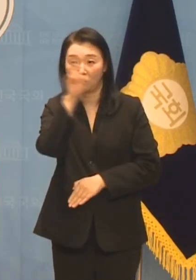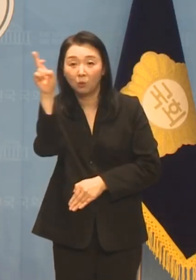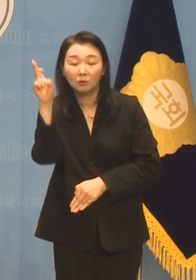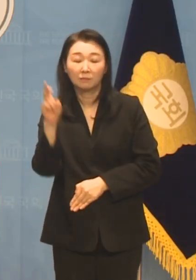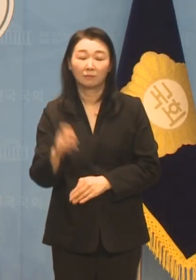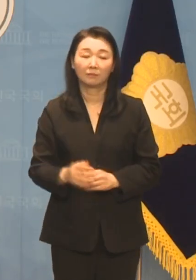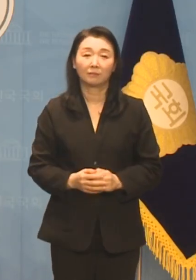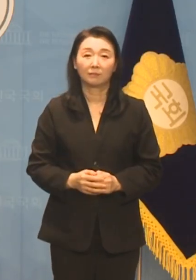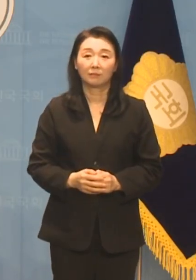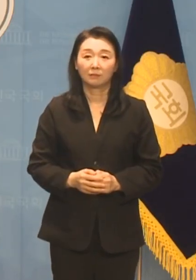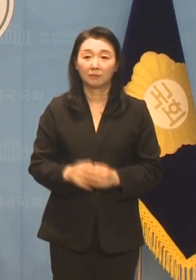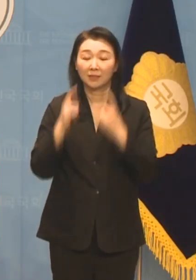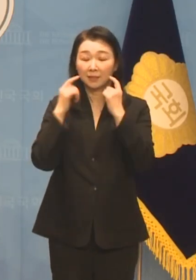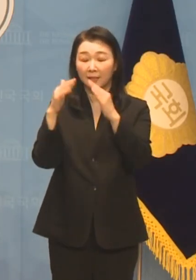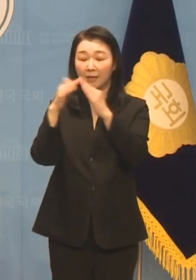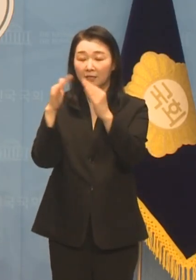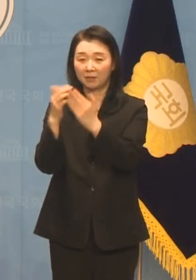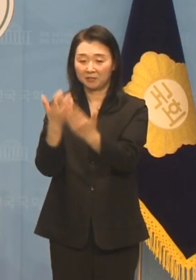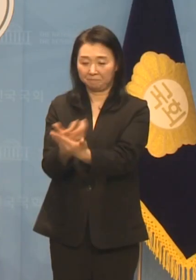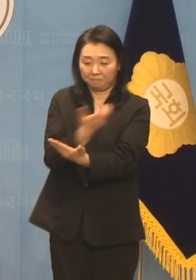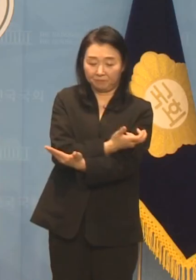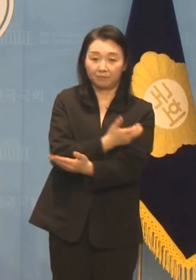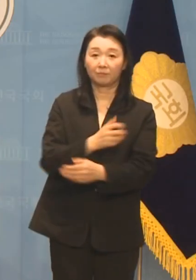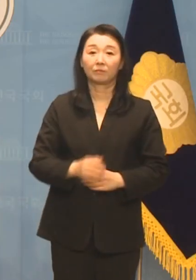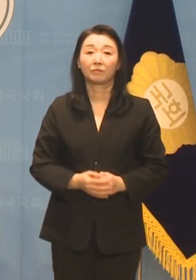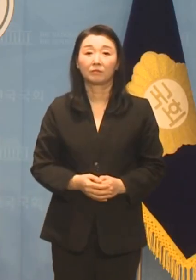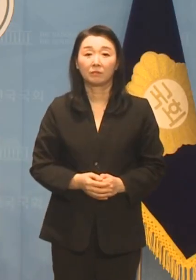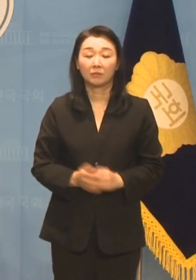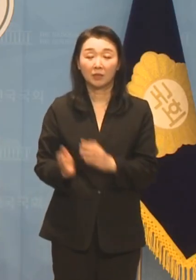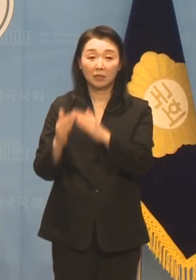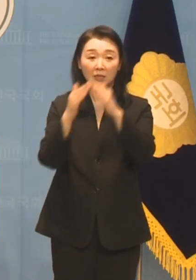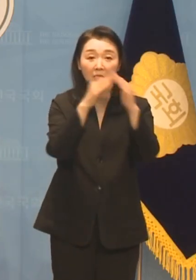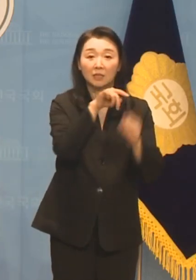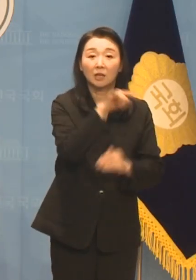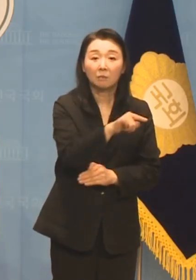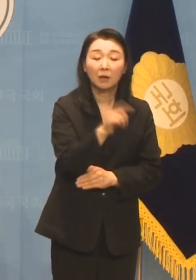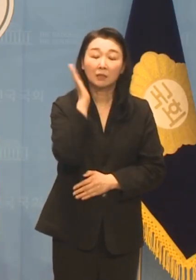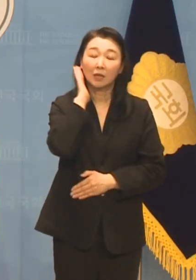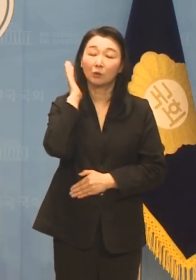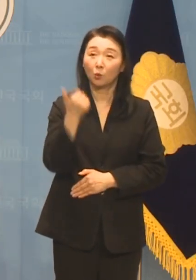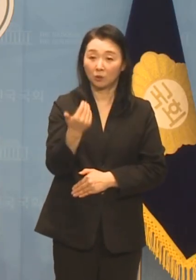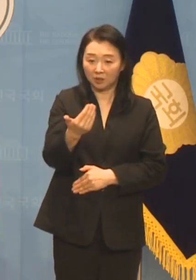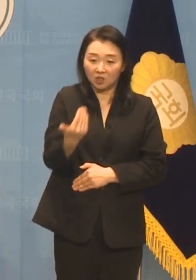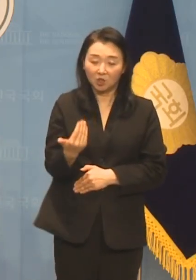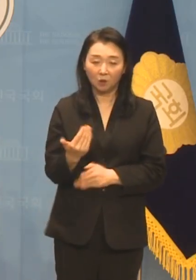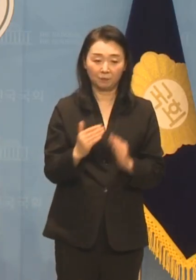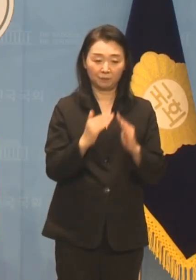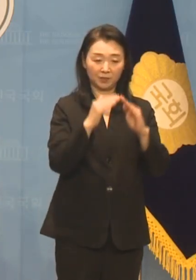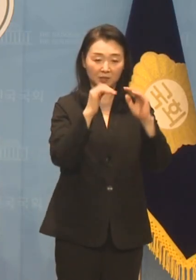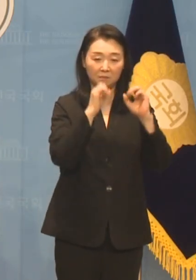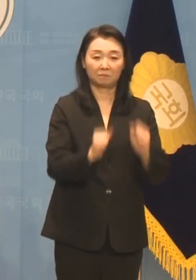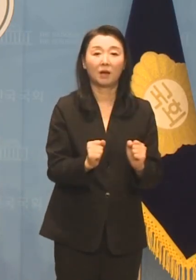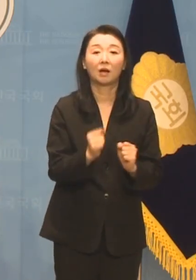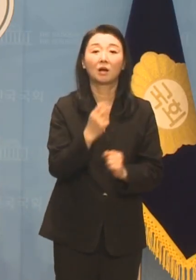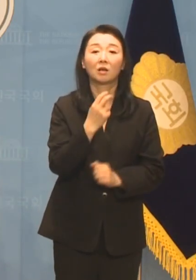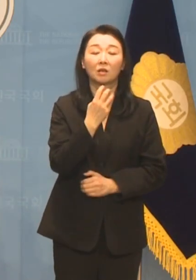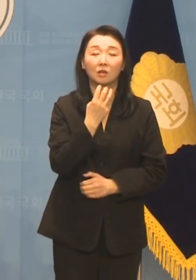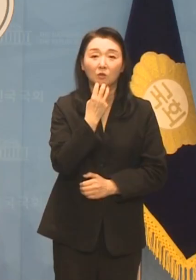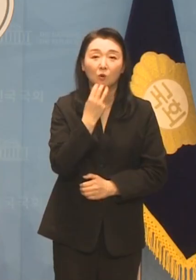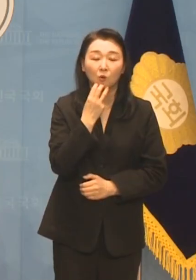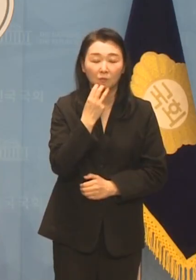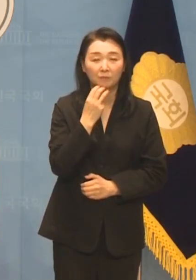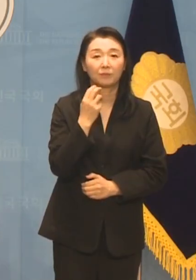한남동 간제에서 퇴거합니다. 이사를 하는 곳은 대통령이 되기 전에 거주하던 서울 서초동